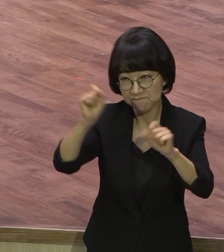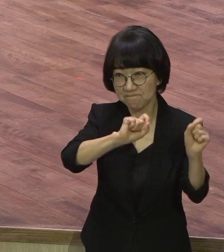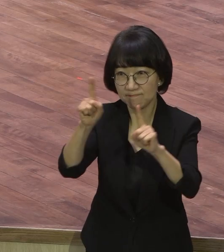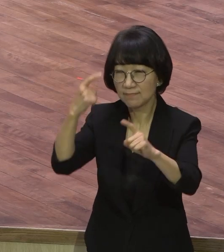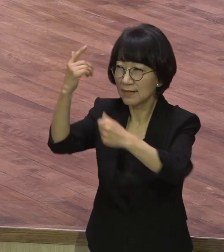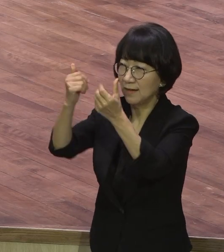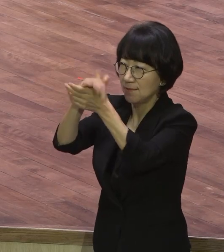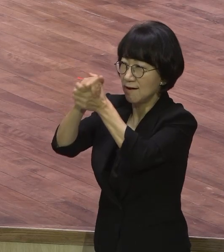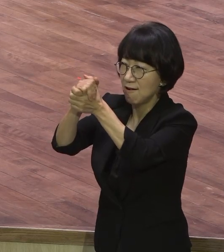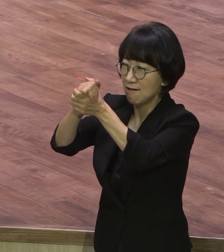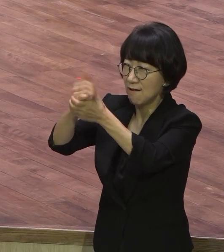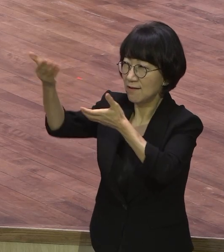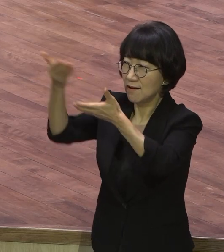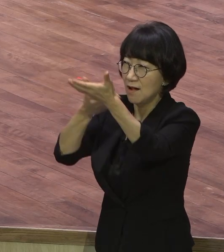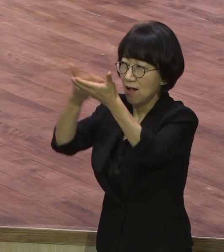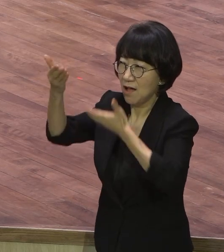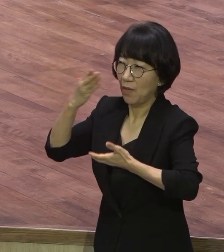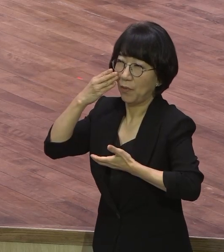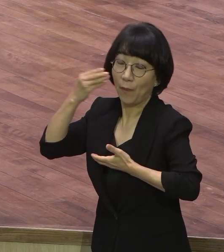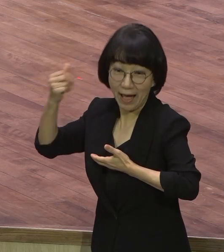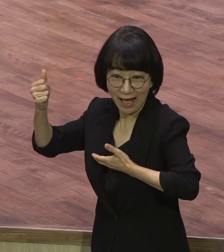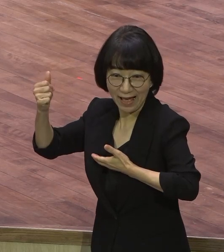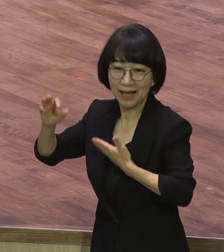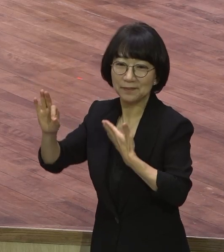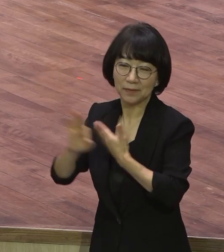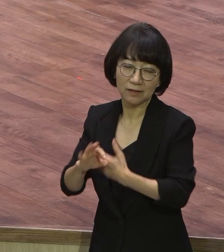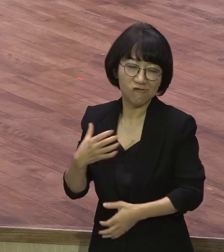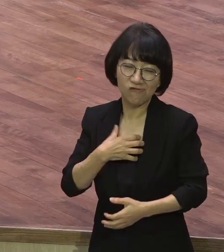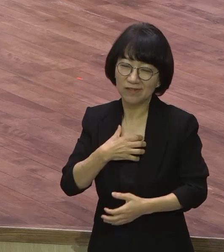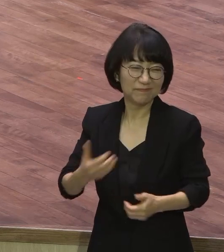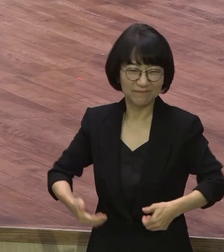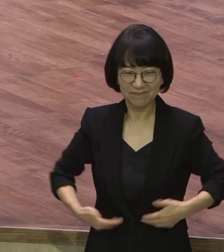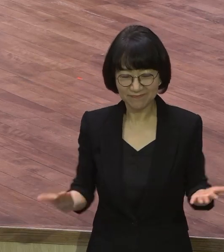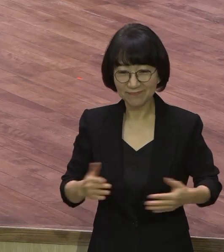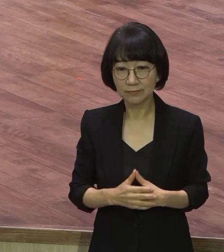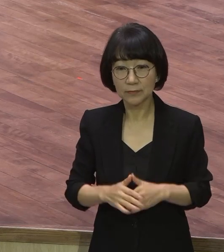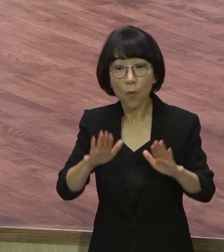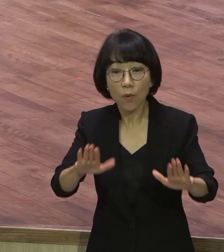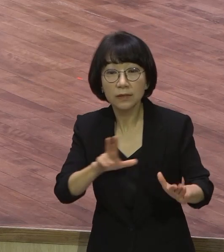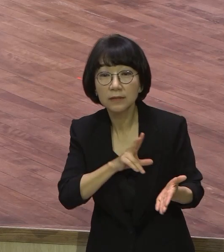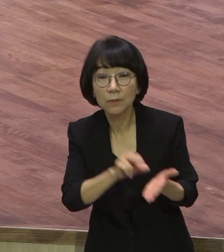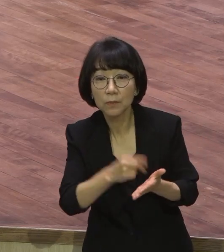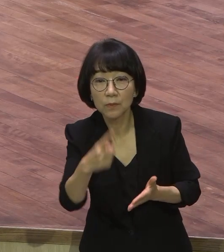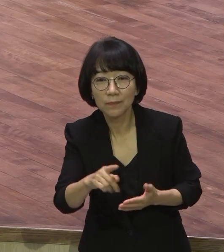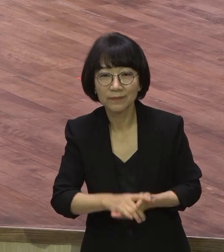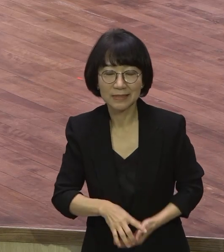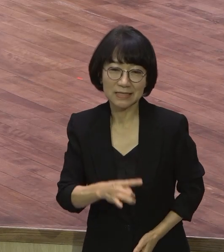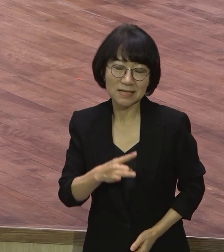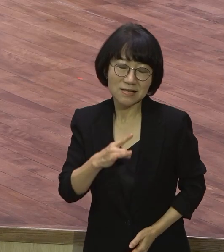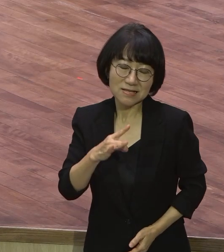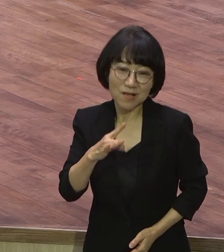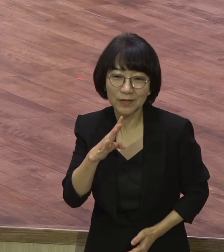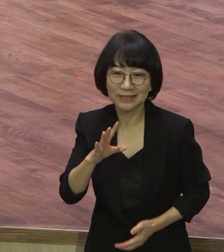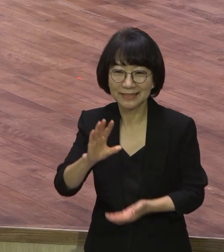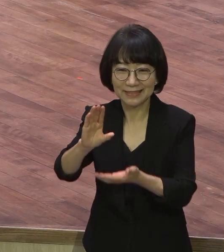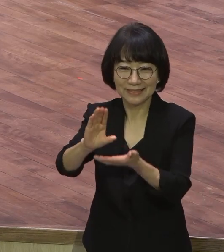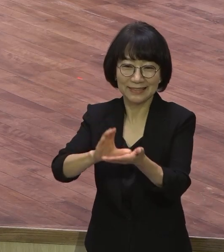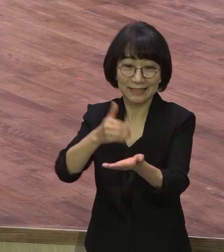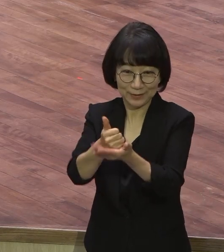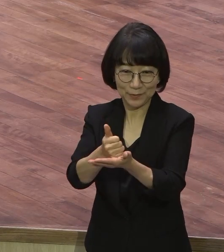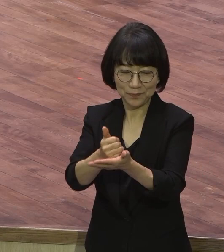교제하고 있다고 하면 하나님과 대화하고 있다고 하면 아무 걱정할 게 없어요. 제목이 뭐예요? 오직 예수